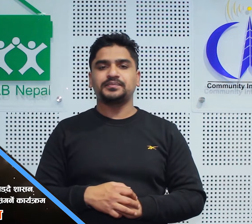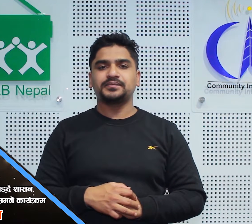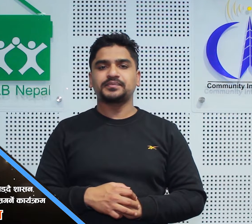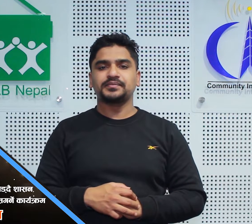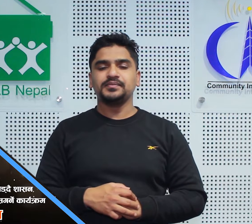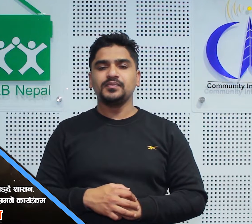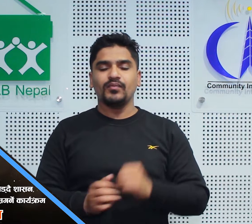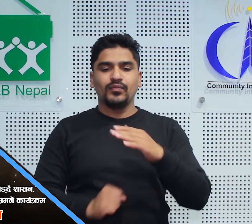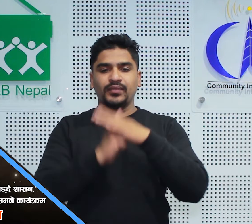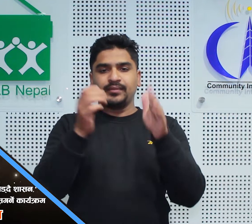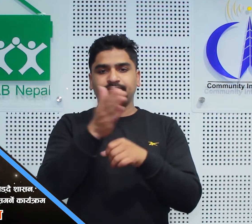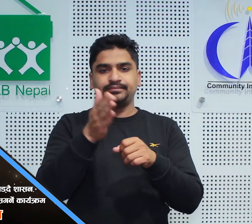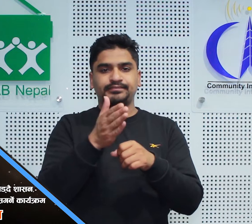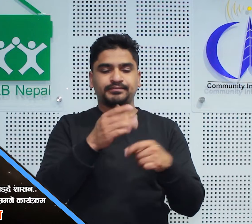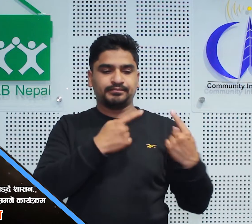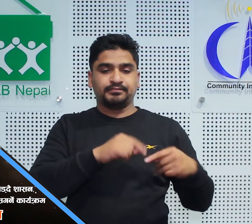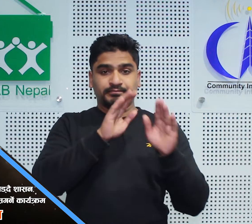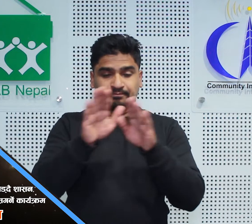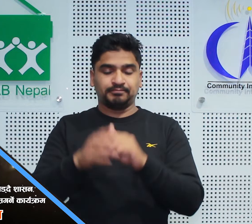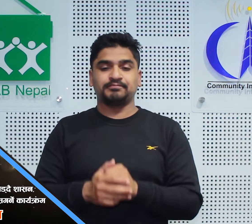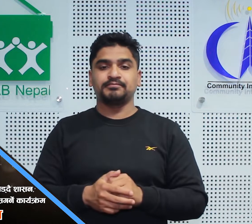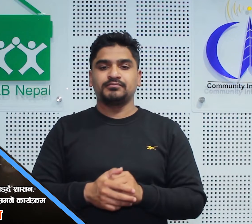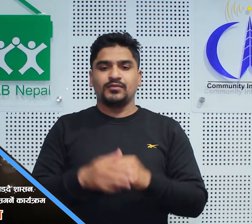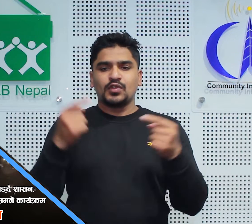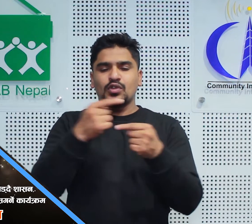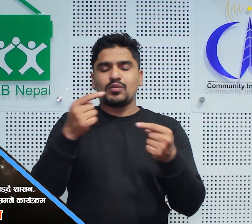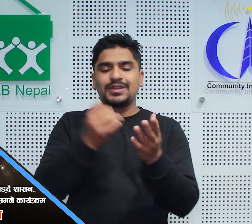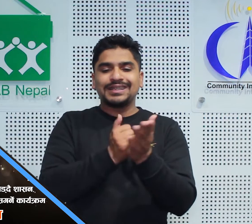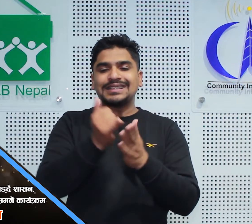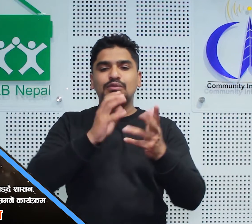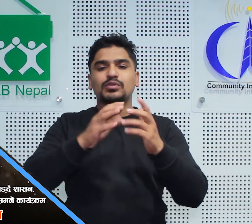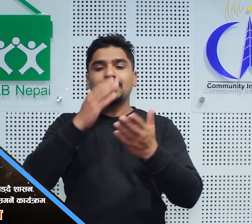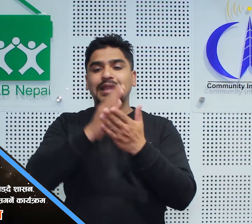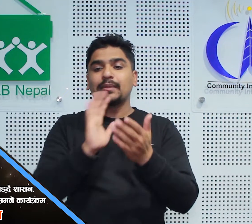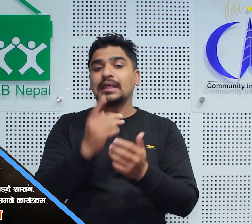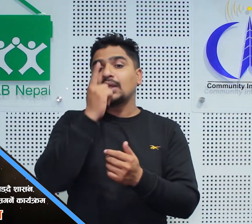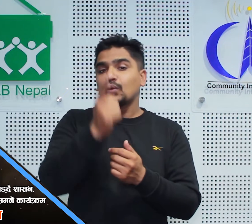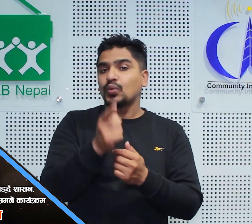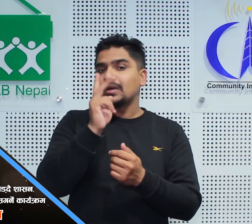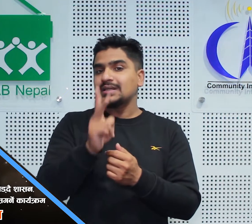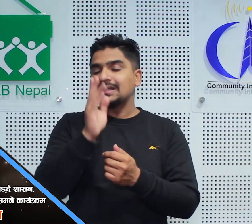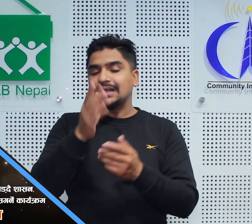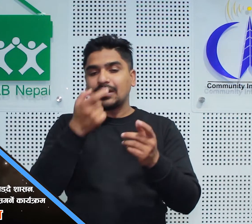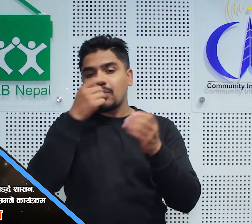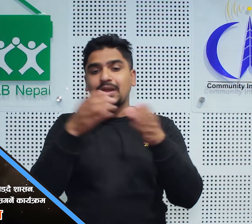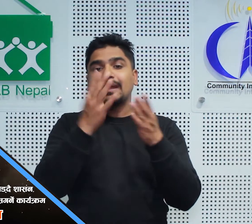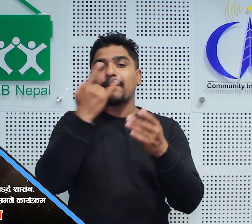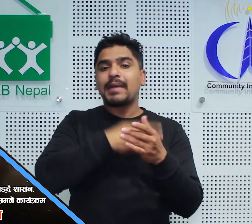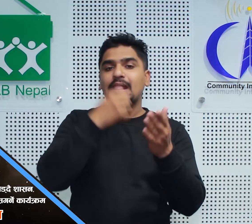मुख्यमन्त्रीज्यूमा हार्दिक आभार। अब यो नमुना कृषि उद्यम कार्यक्रम के हो, यसले गाउँपालिकालाई के फाइदा गरेको छ,